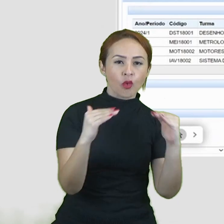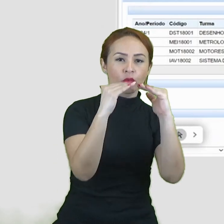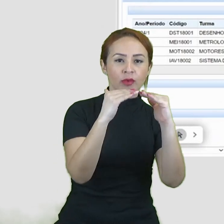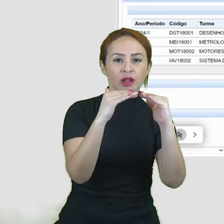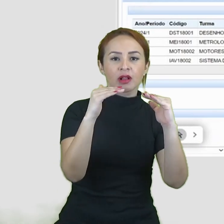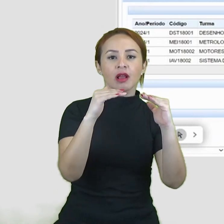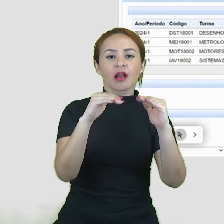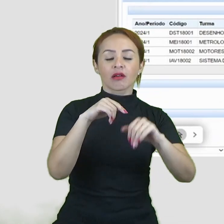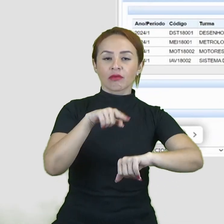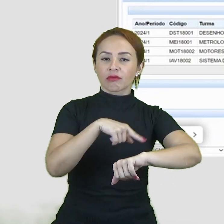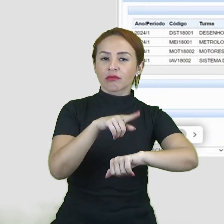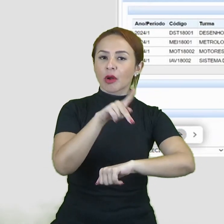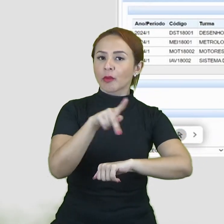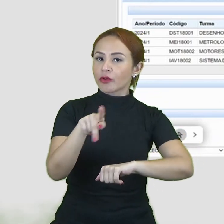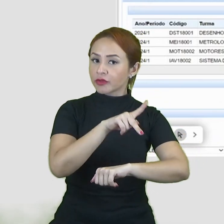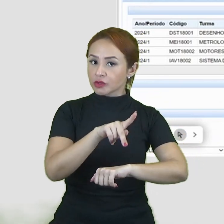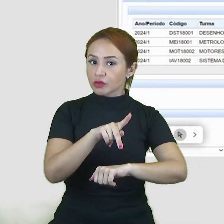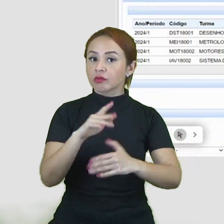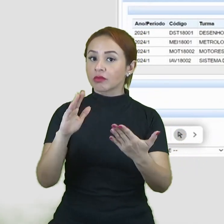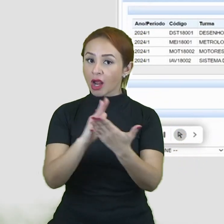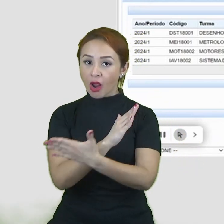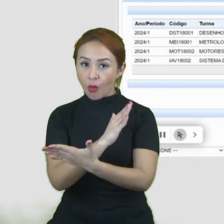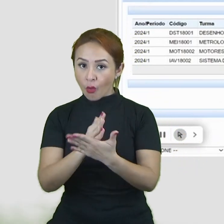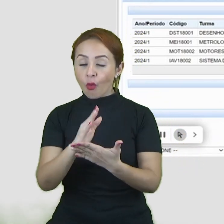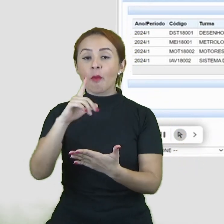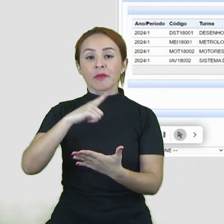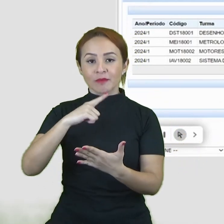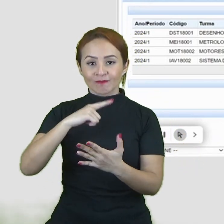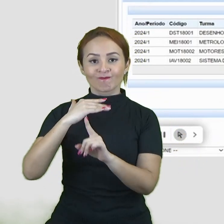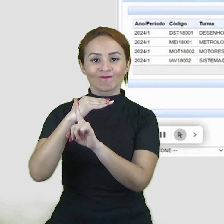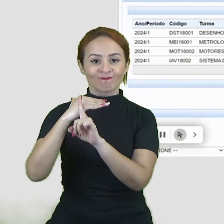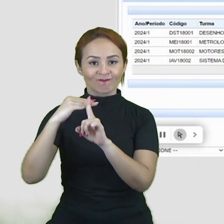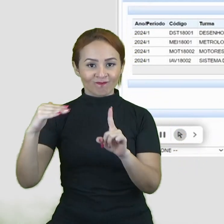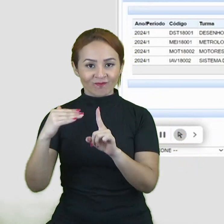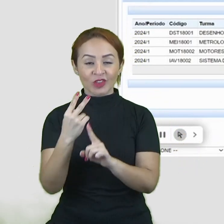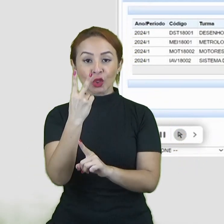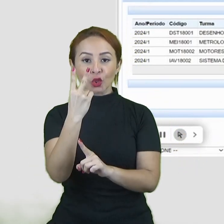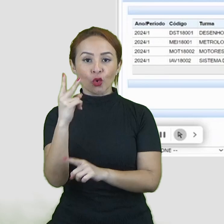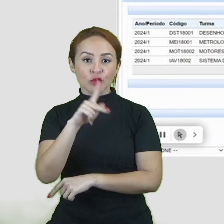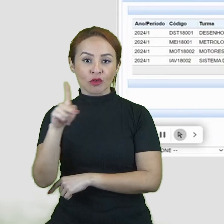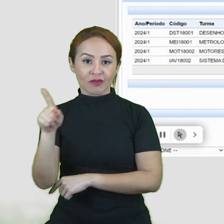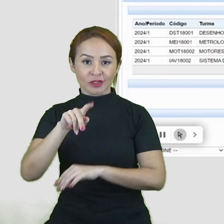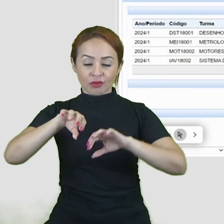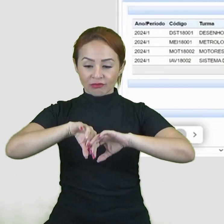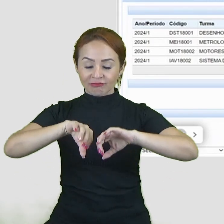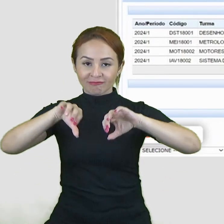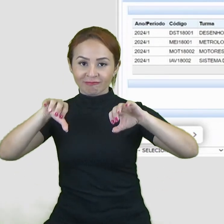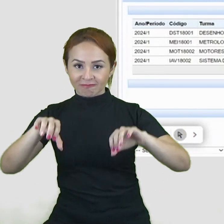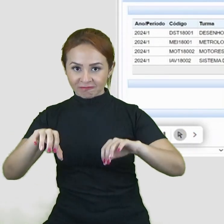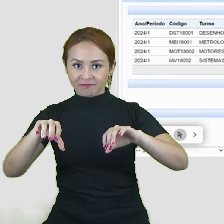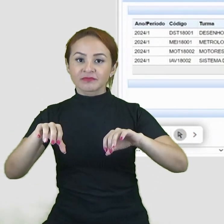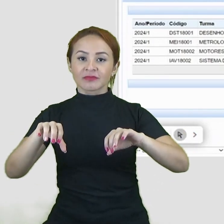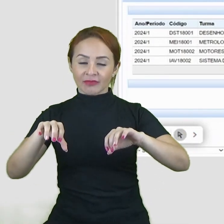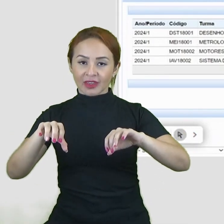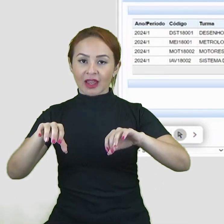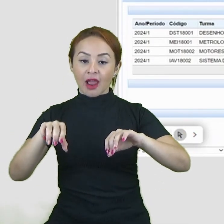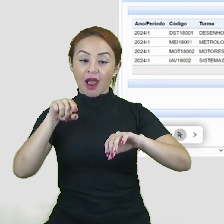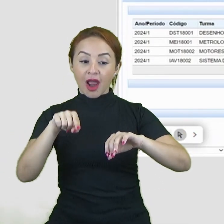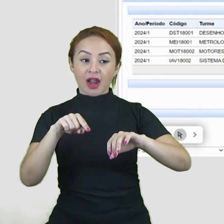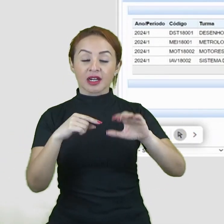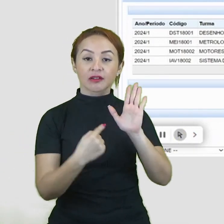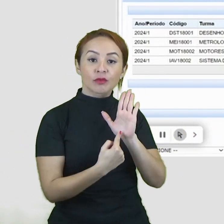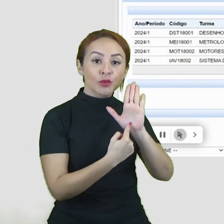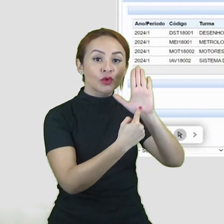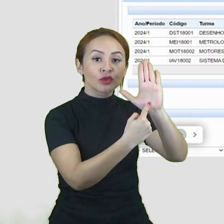docente. Né? Nós temos a realidade de algumas unidades curriculares que são divididas, por exemplo, entre 2 docentes, e nesse